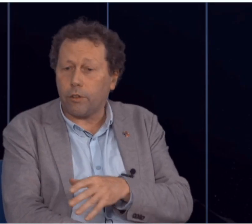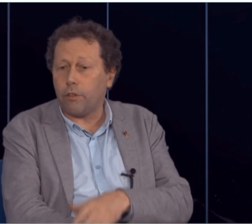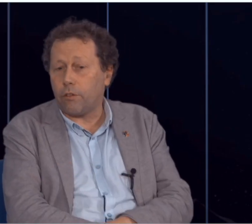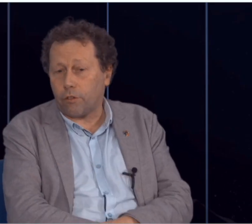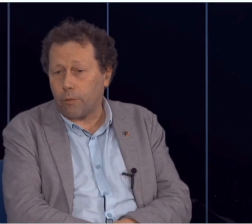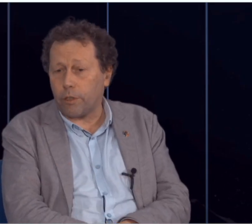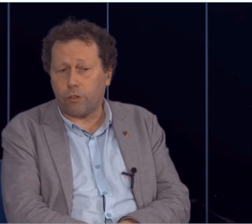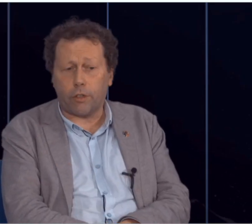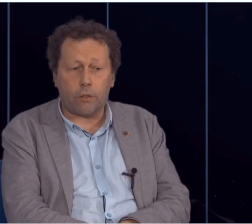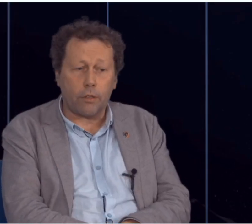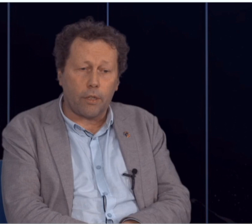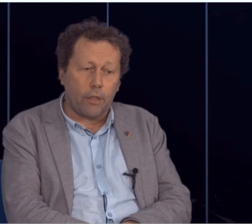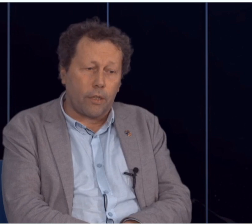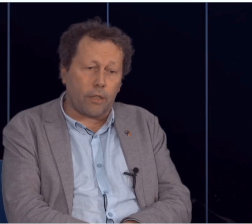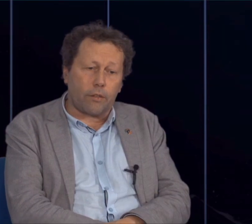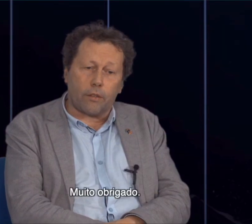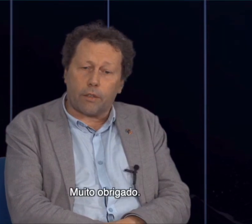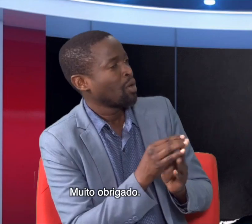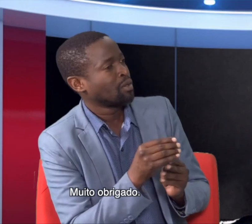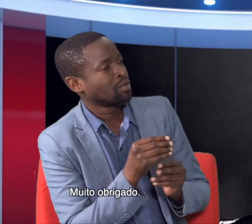or work or social life.